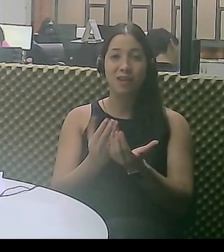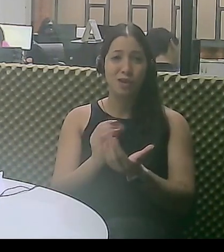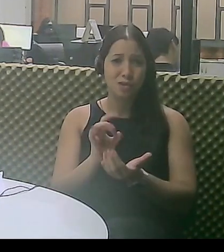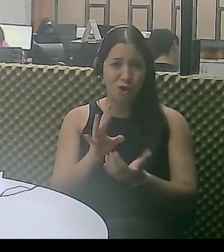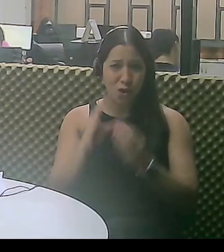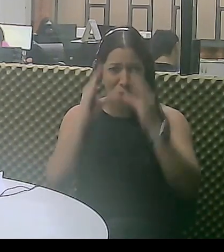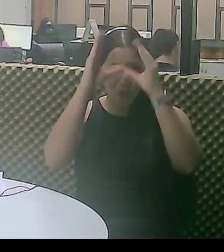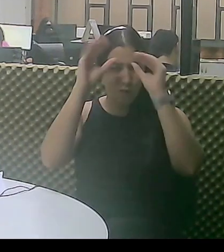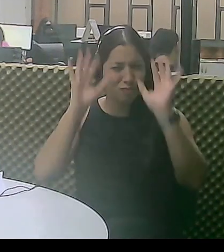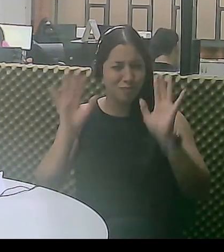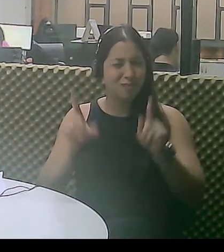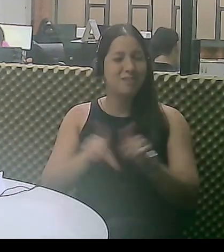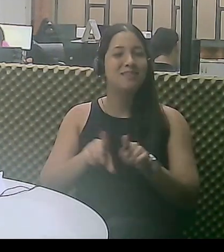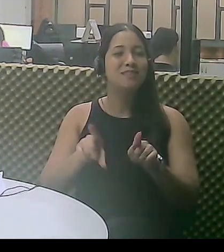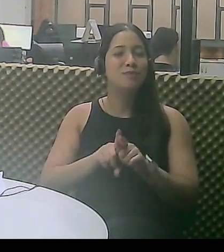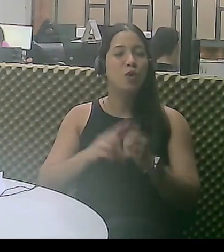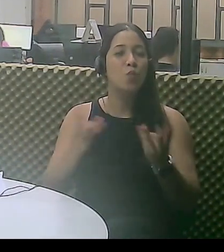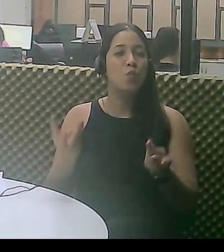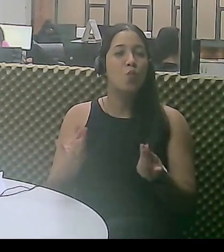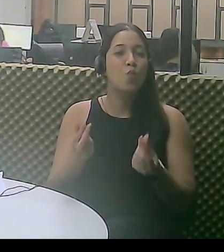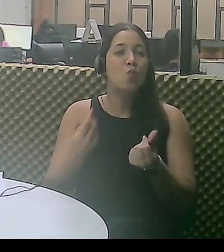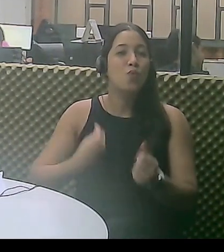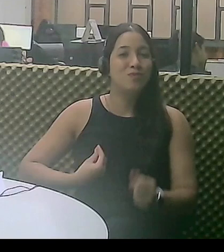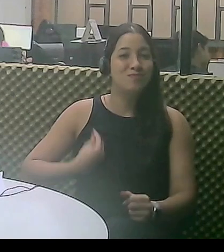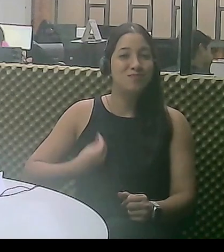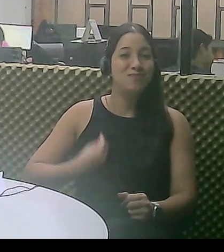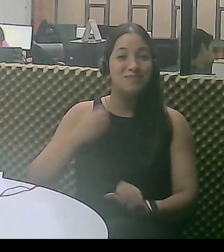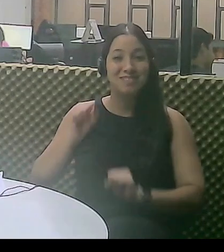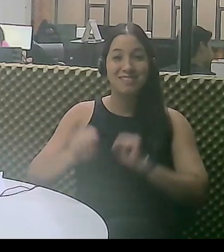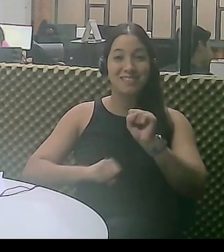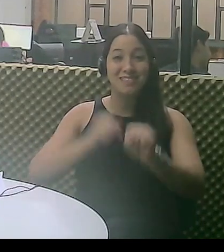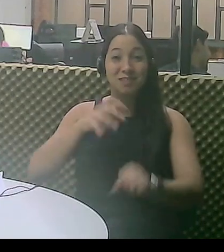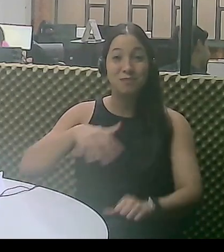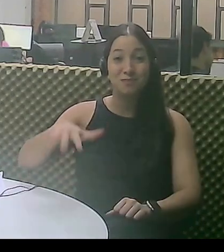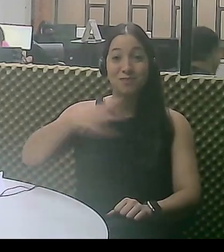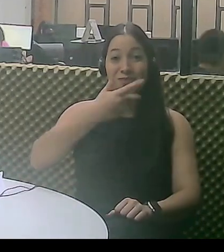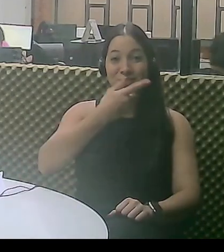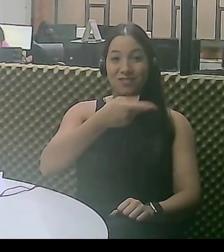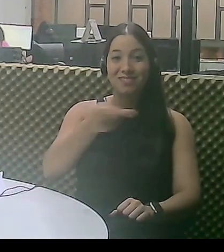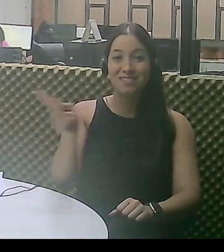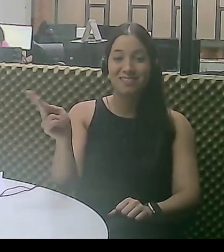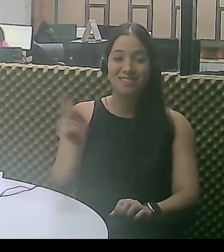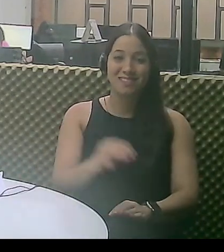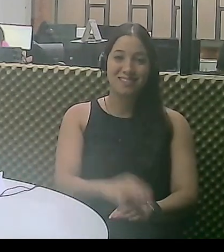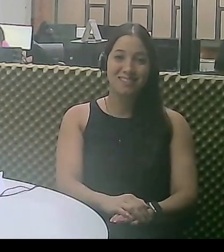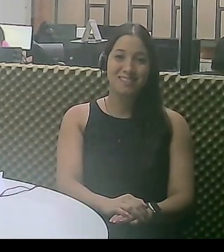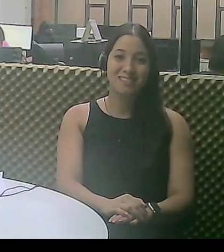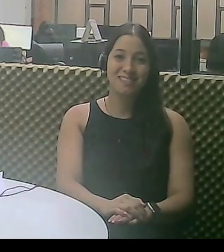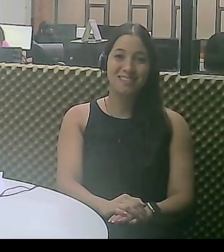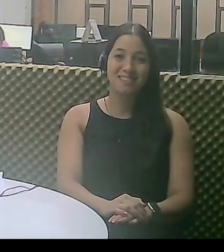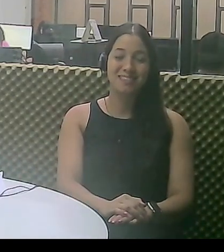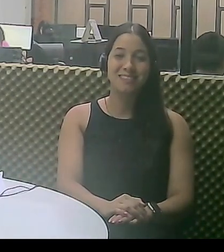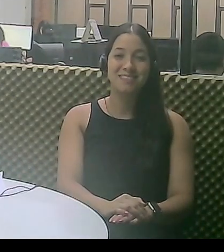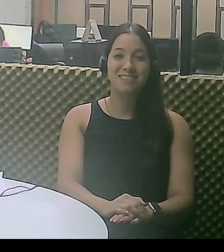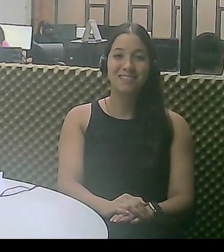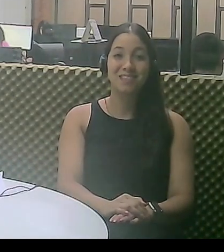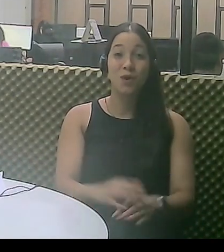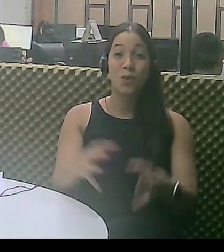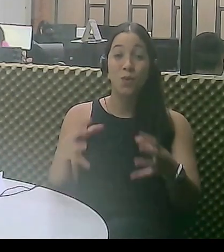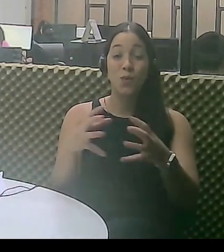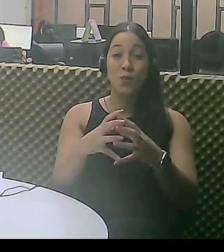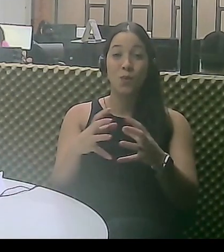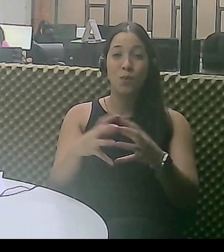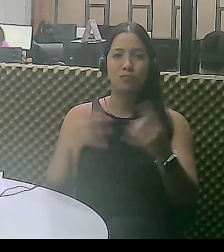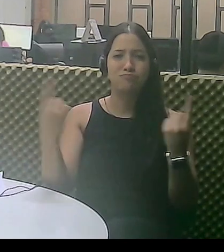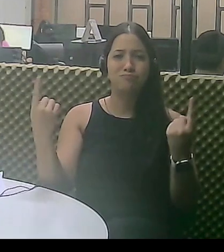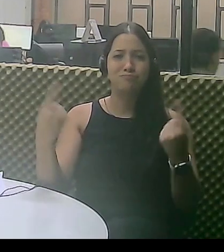apenas conforto, mas também a qualidade de vida dos ciclistas locais e visitantes. Equipes de